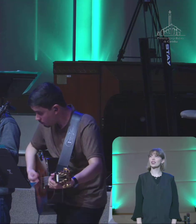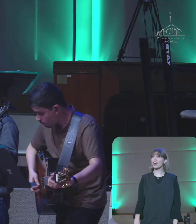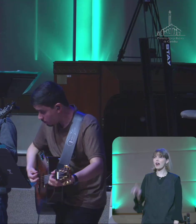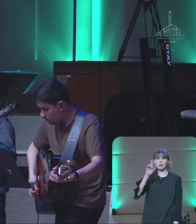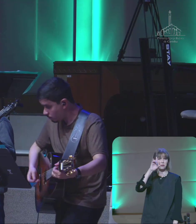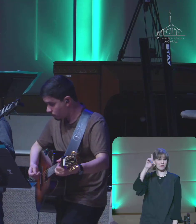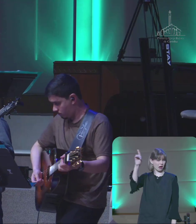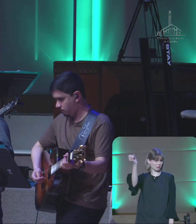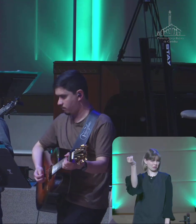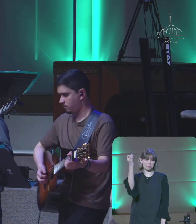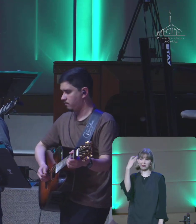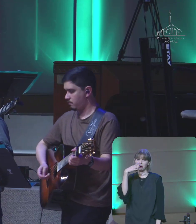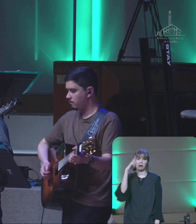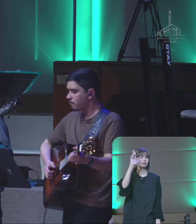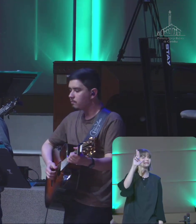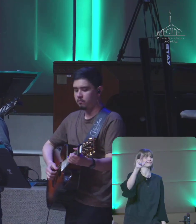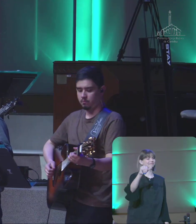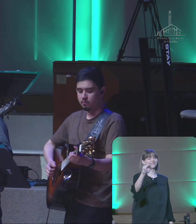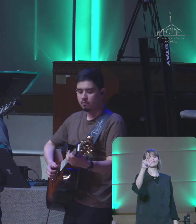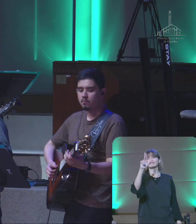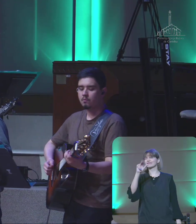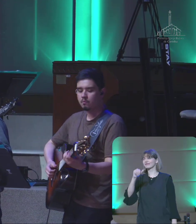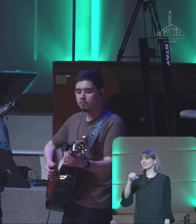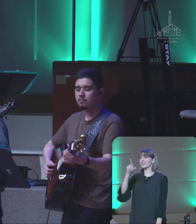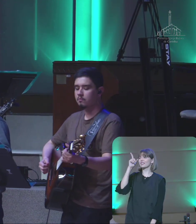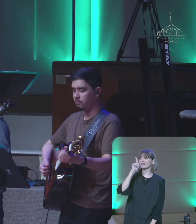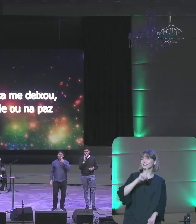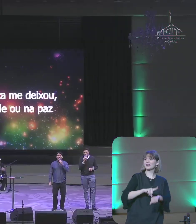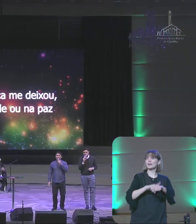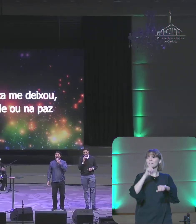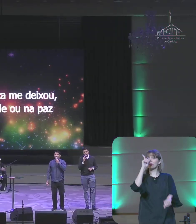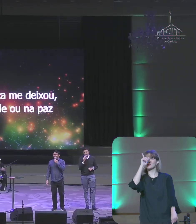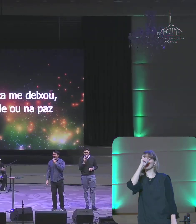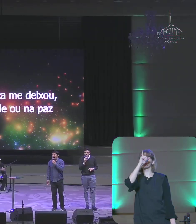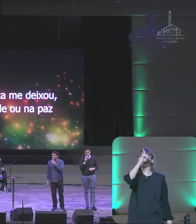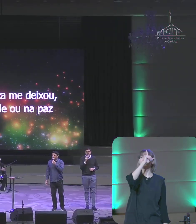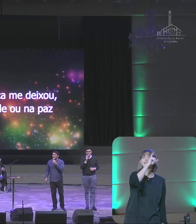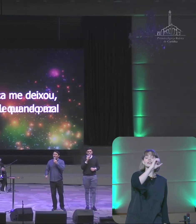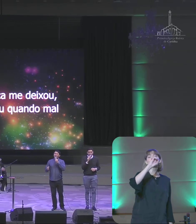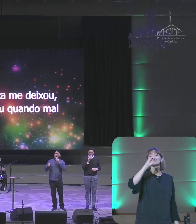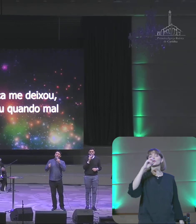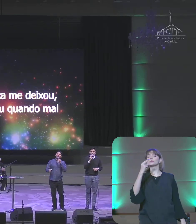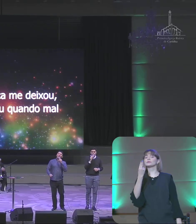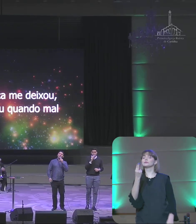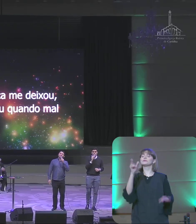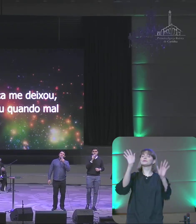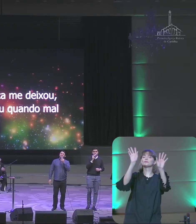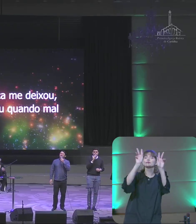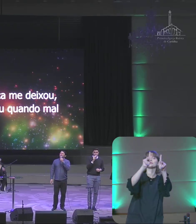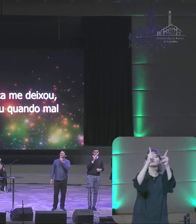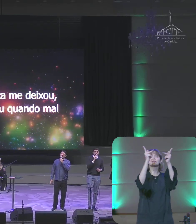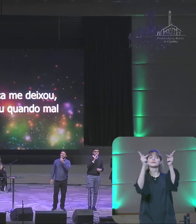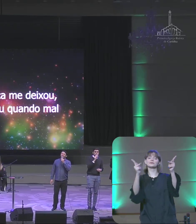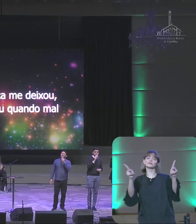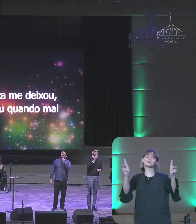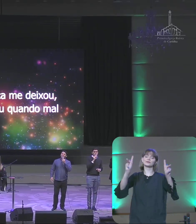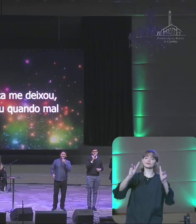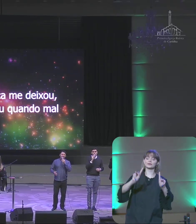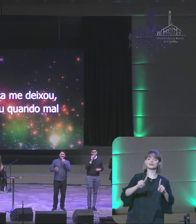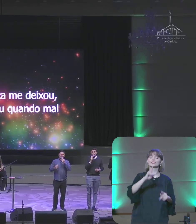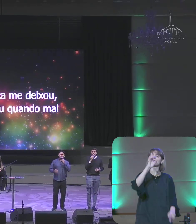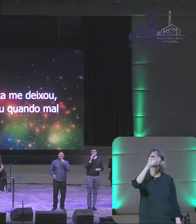Oh, não, nunca me deixou na tempestade ou na paz. Oh, não, nunca me